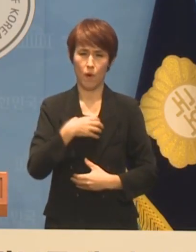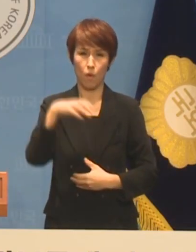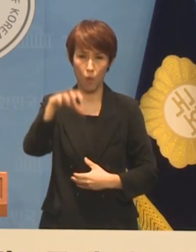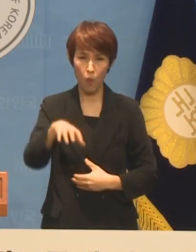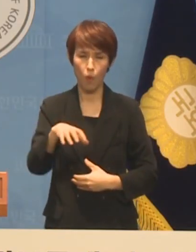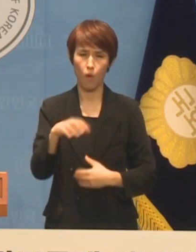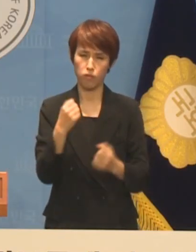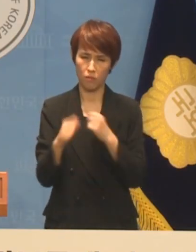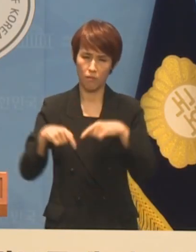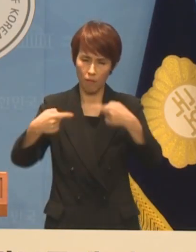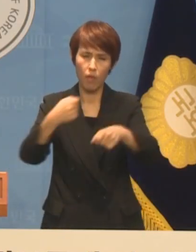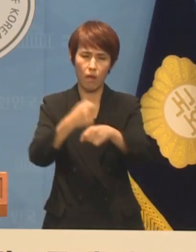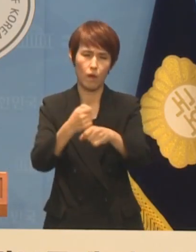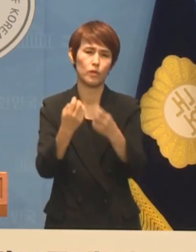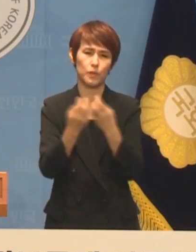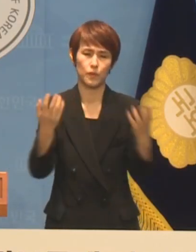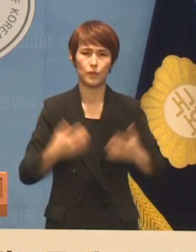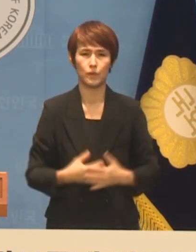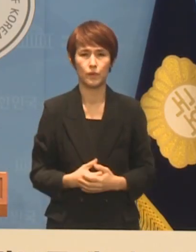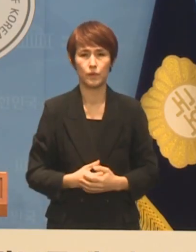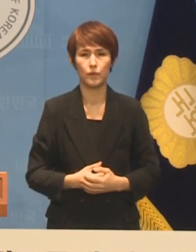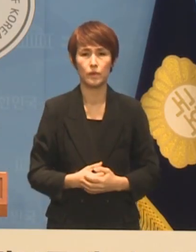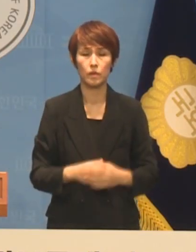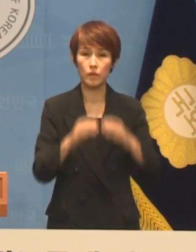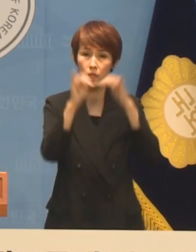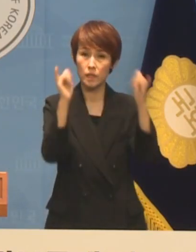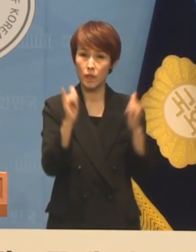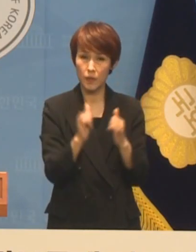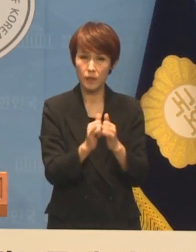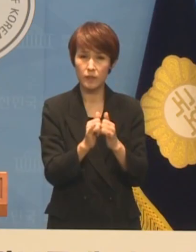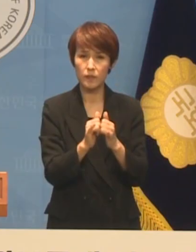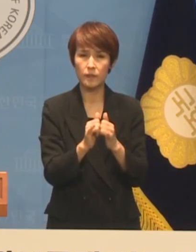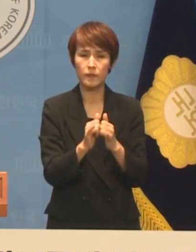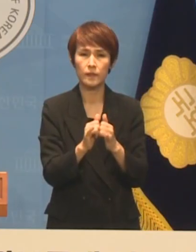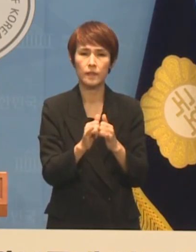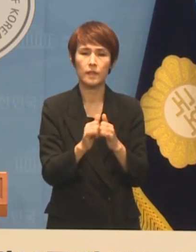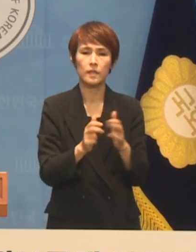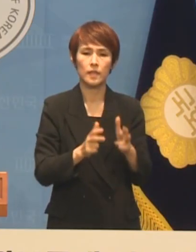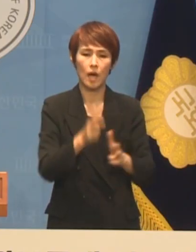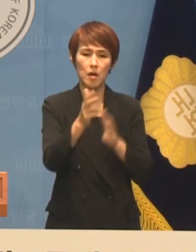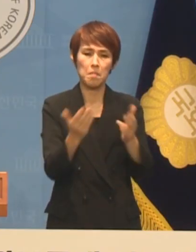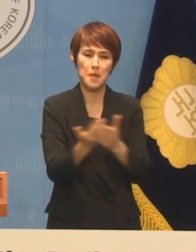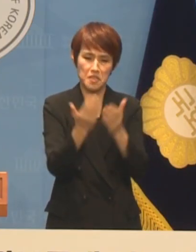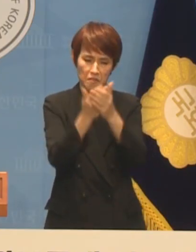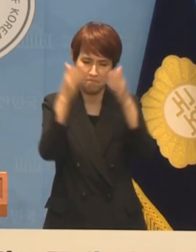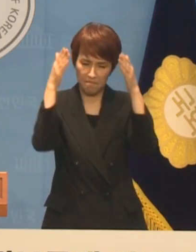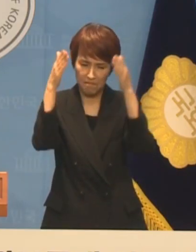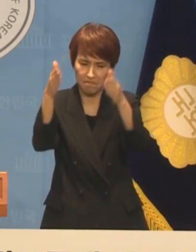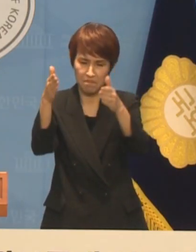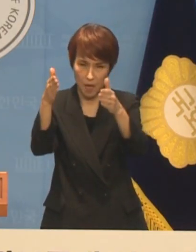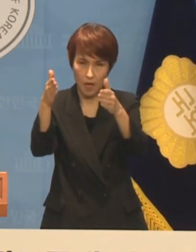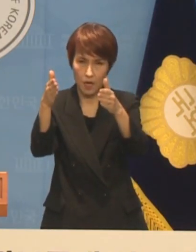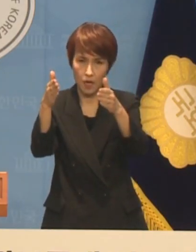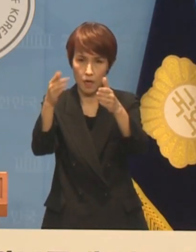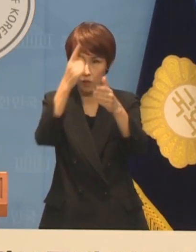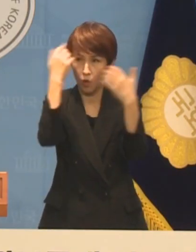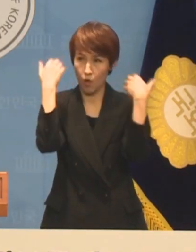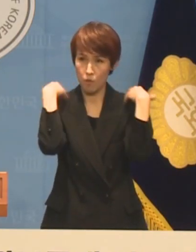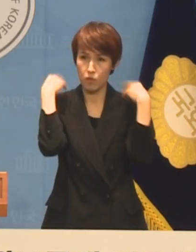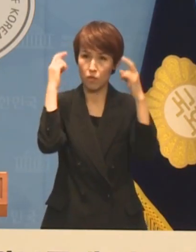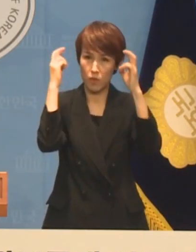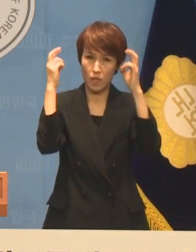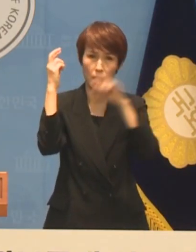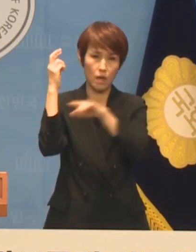없어 보입니다. 이처럼 우리 사회는 그동안 산업 발전에만 치중하여 정부와 기업으로부터